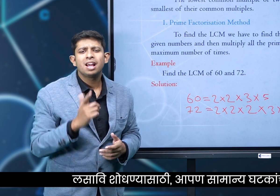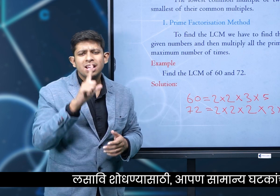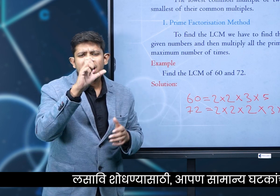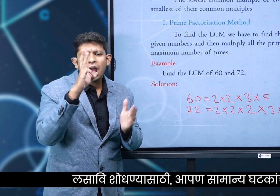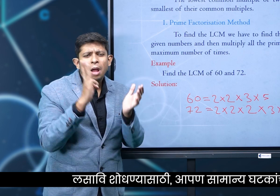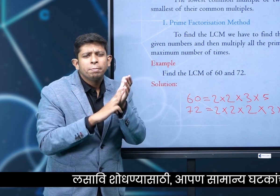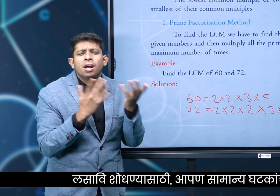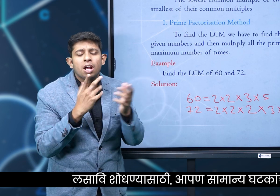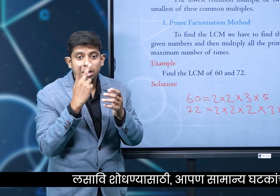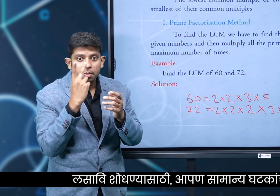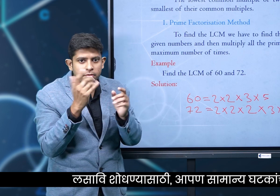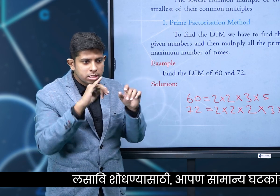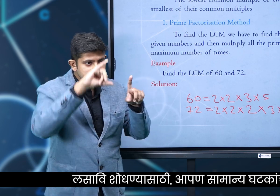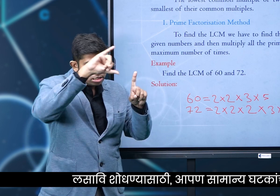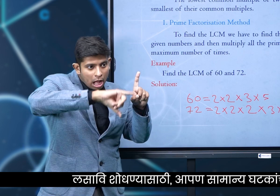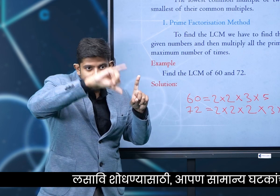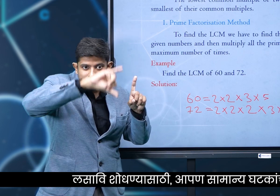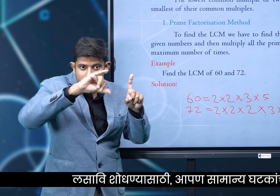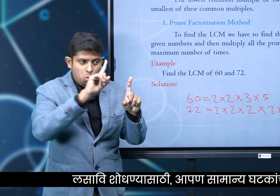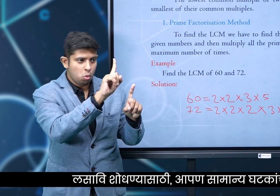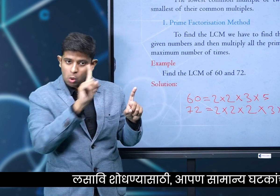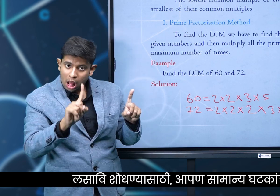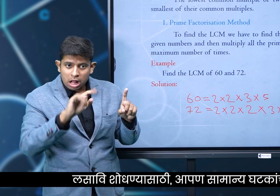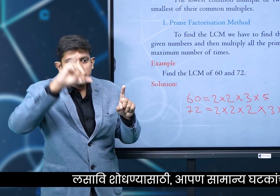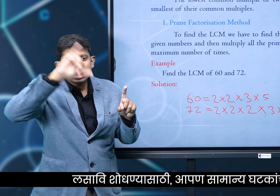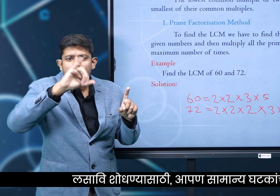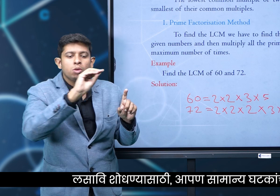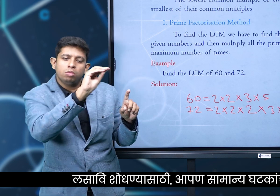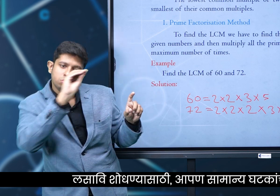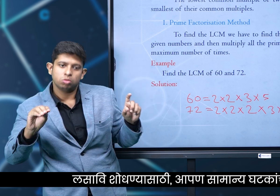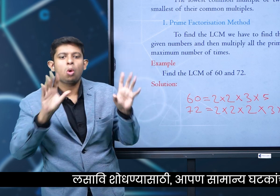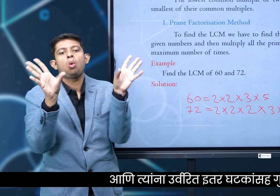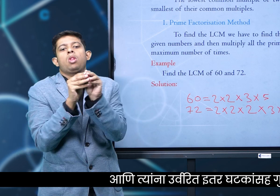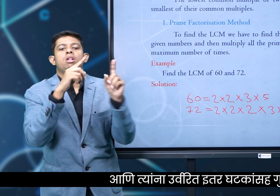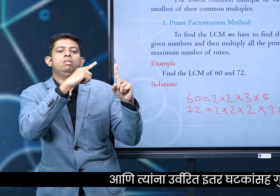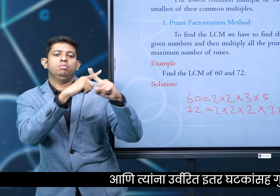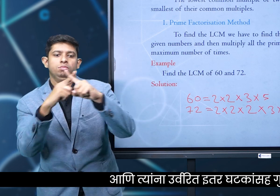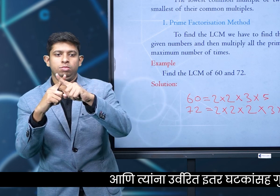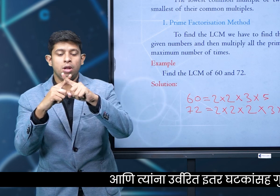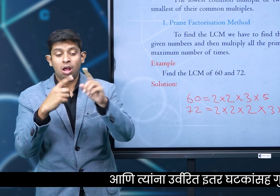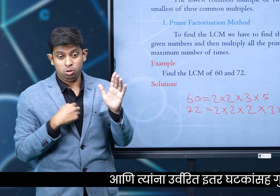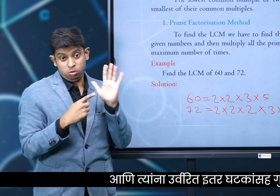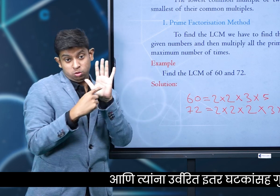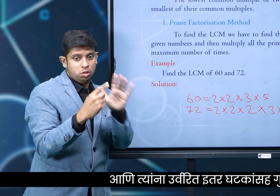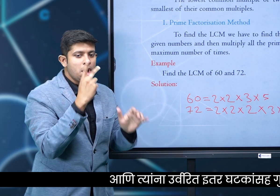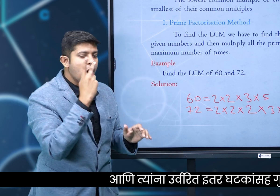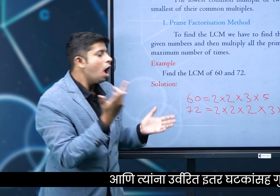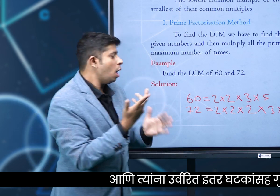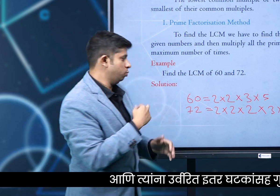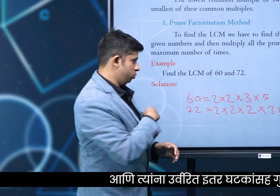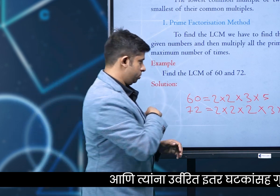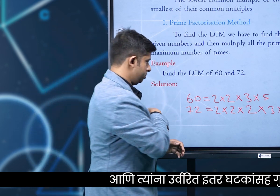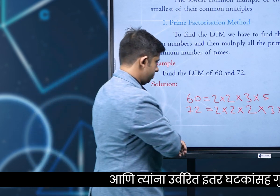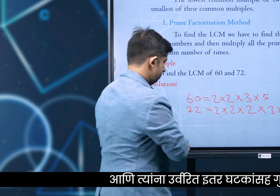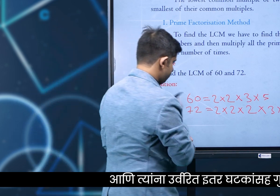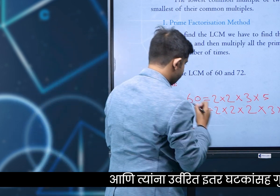लसावी शोधण्यासाठी आपण सामान्य घटकांची एकदा गणना करू आणि त्यांना उर्वरित इतर घटकांसह गुणाकार करू.